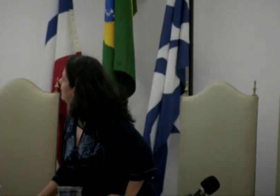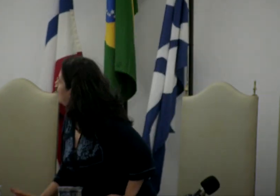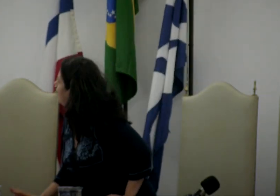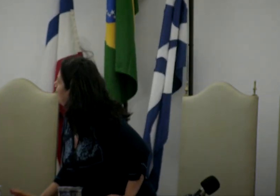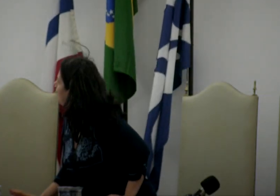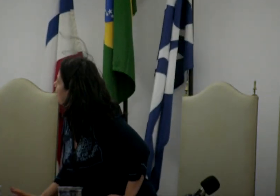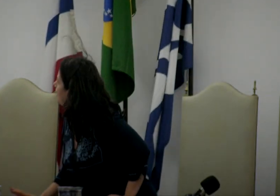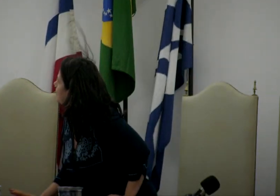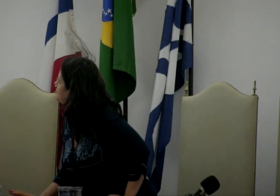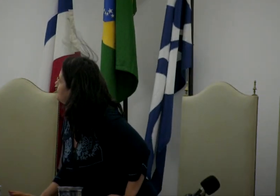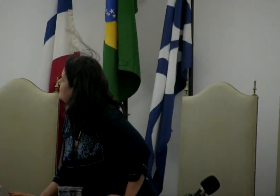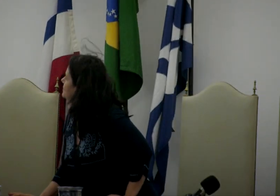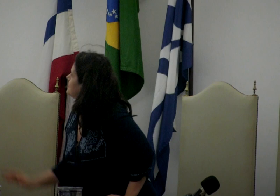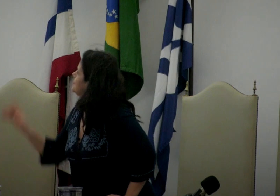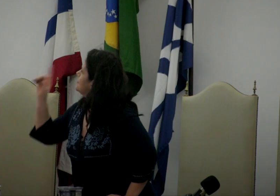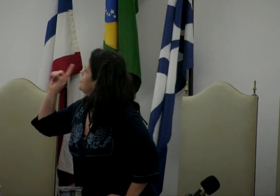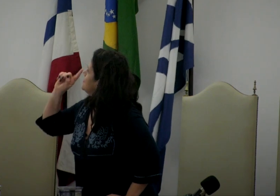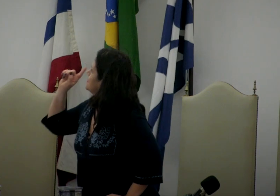ouvinte. Próximo.